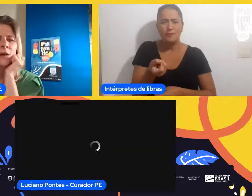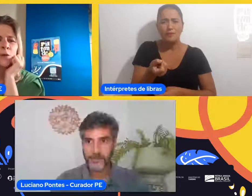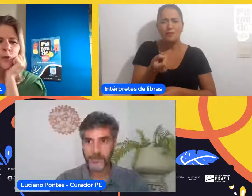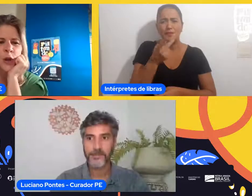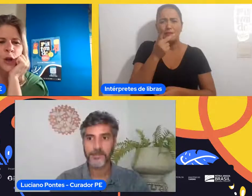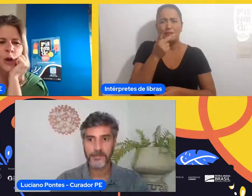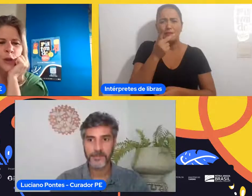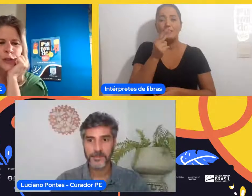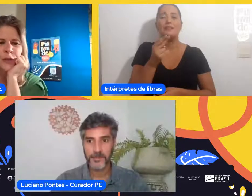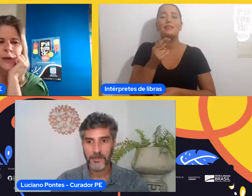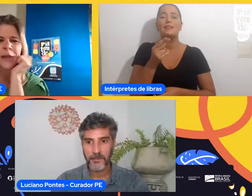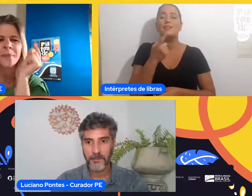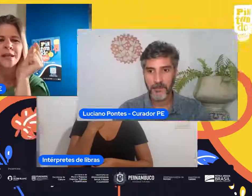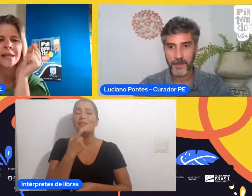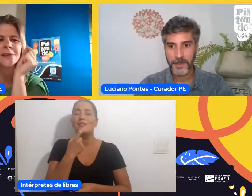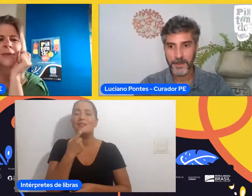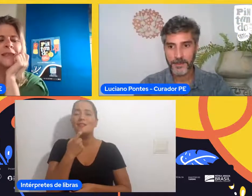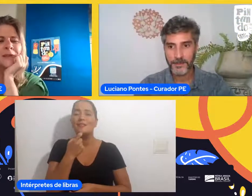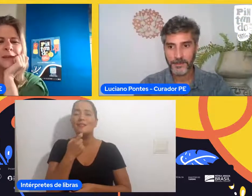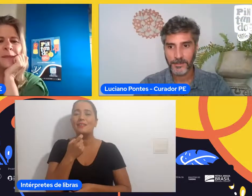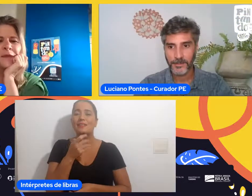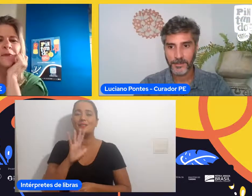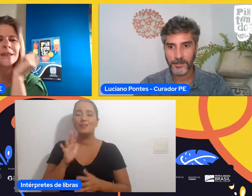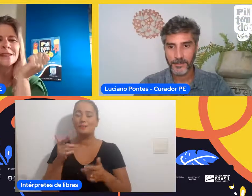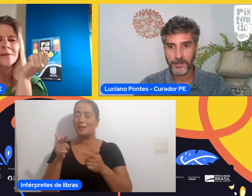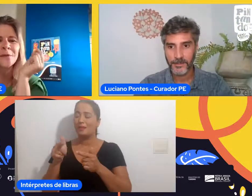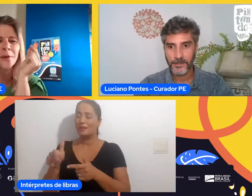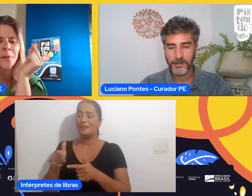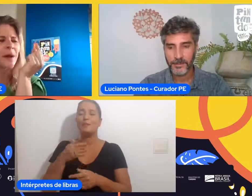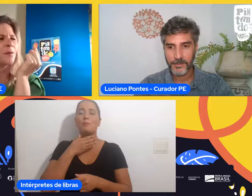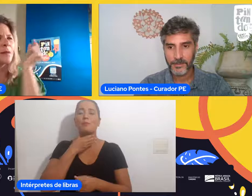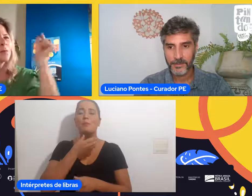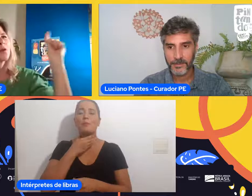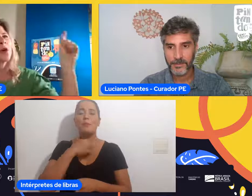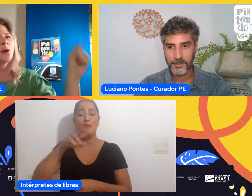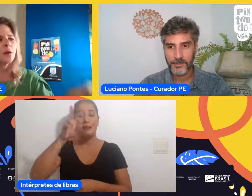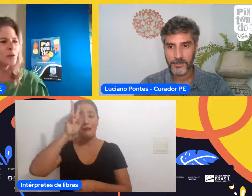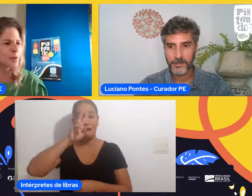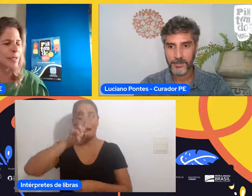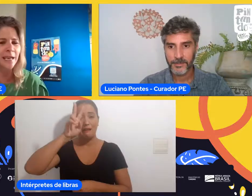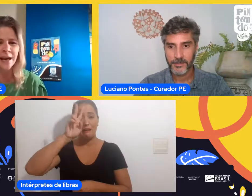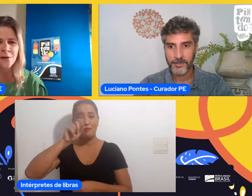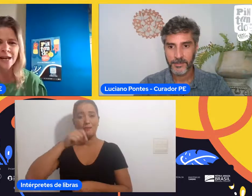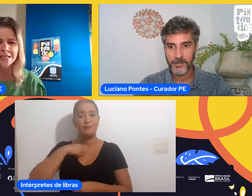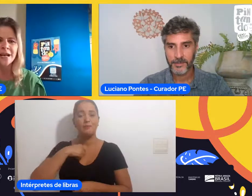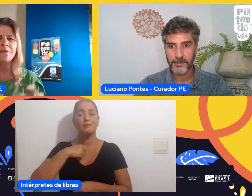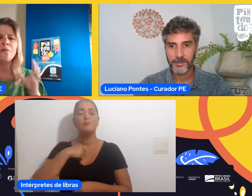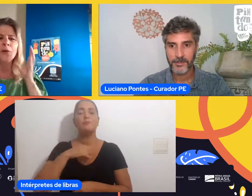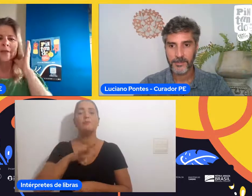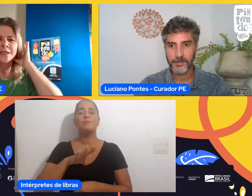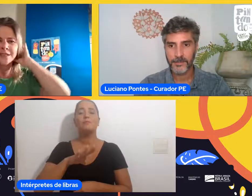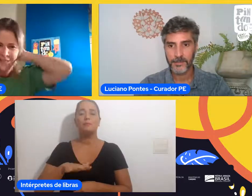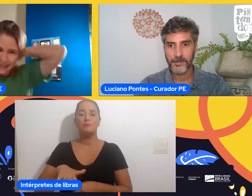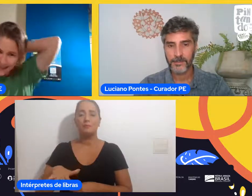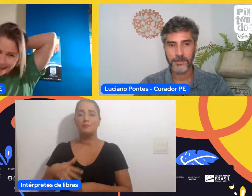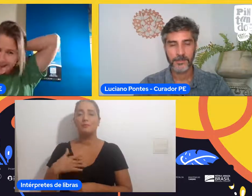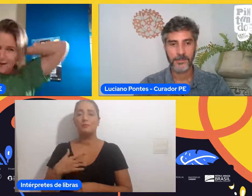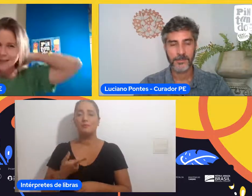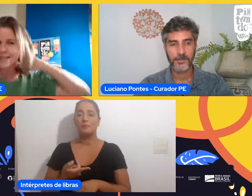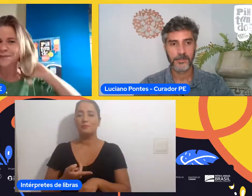chamam. Eu, no zoológico, lembrando disso da minha infância com meu pai, eu ia para o zoológico e lá eu caçava um monte